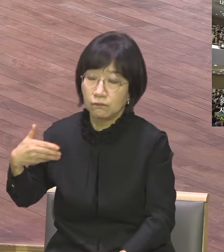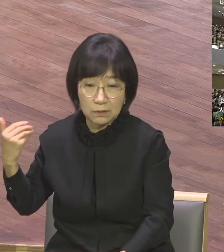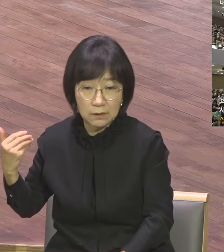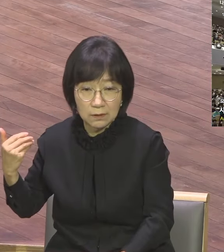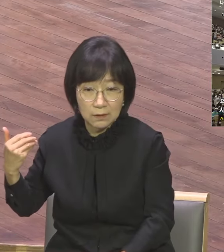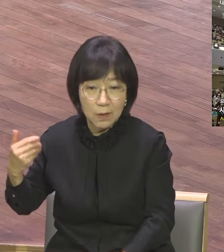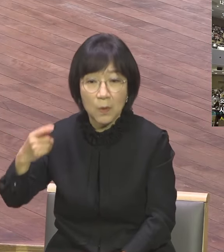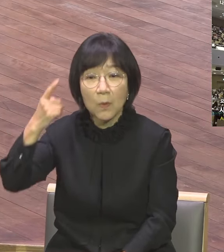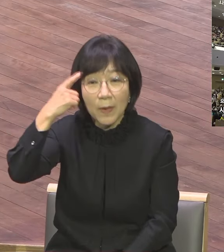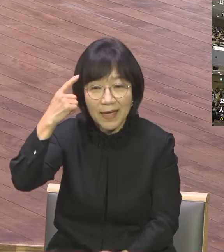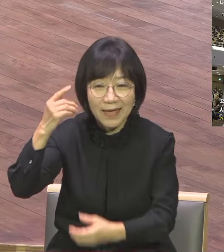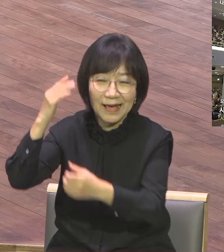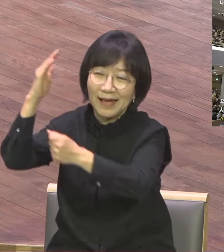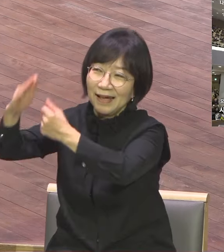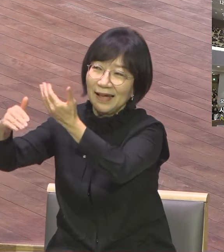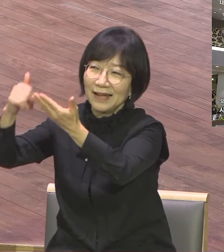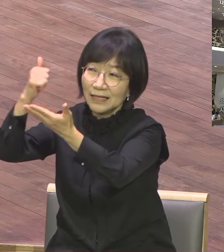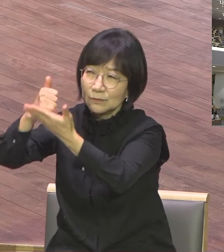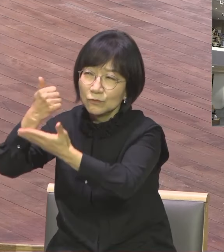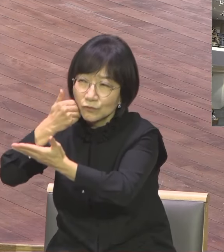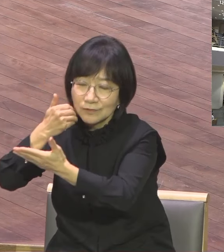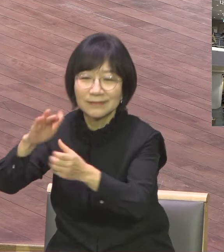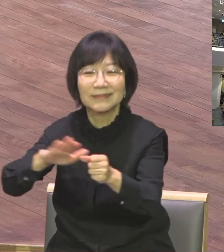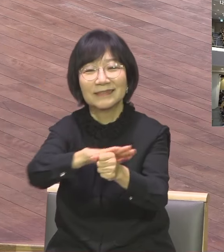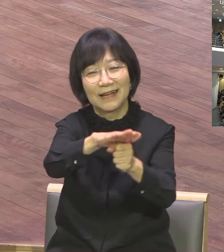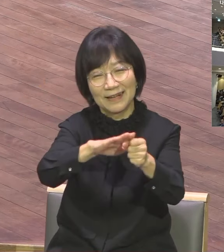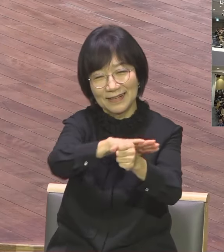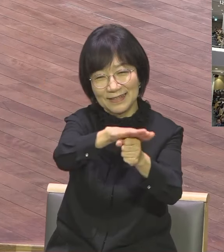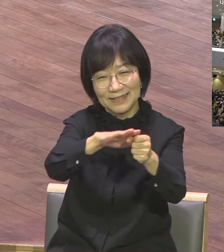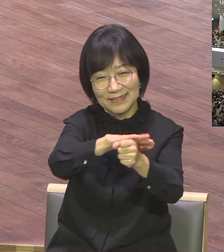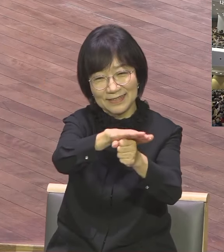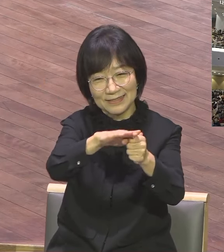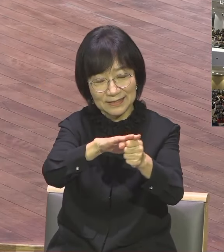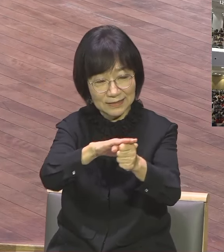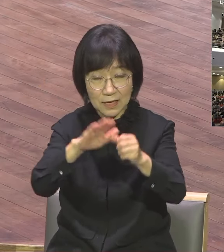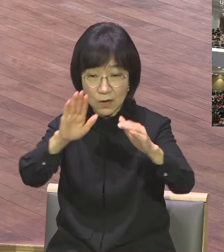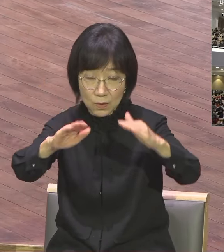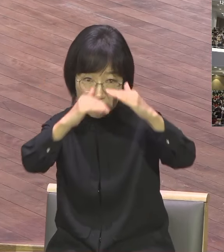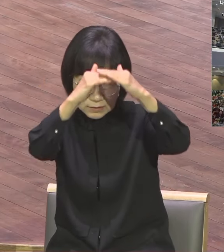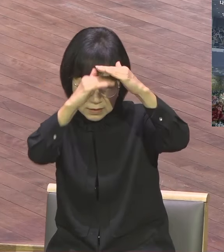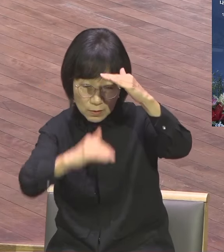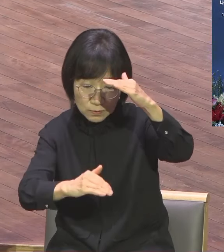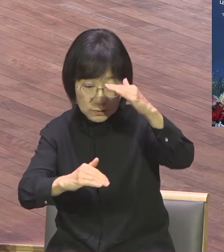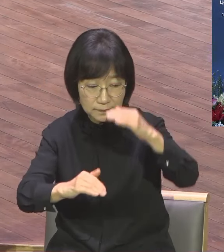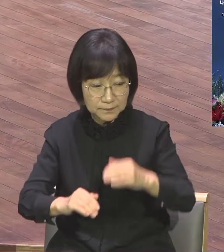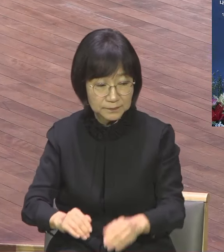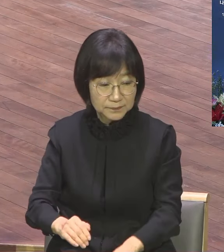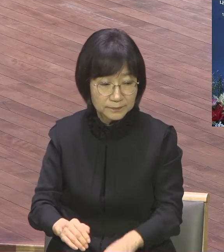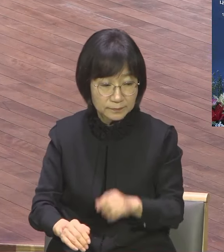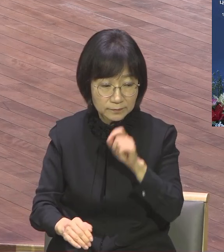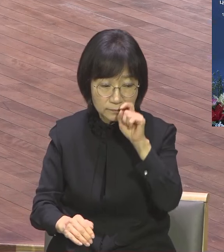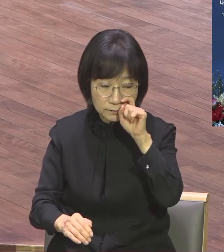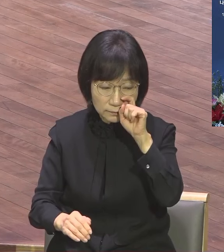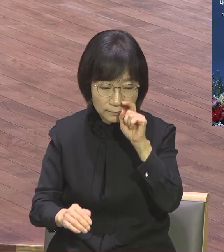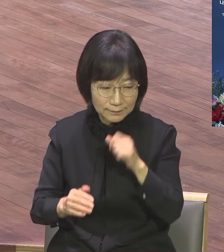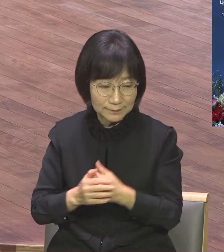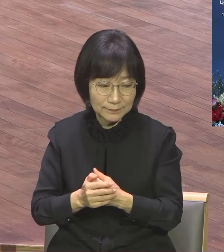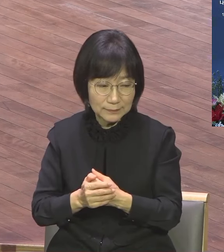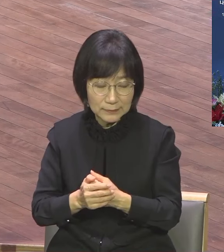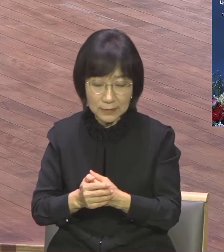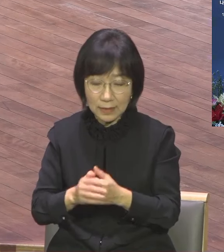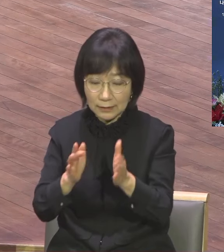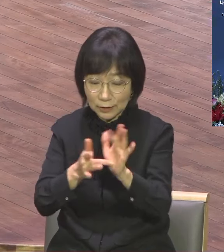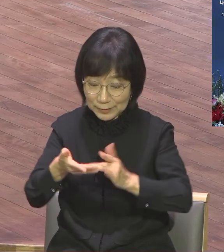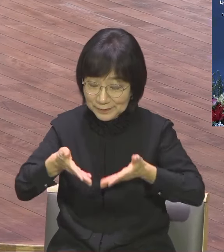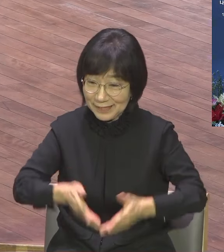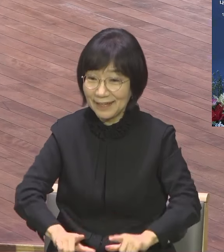이는 하나님은 사랑이시니라. 본문 말씀은요, 성탄이 있게 된 본질적 이유를